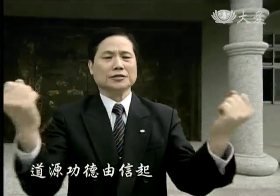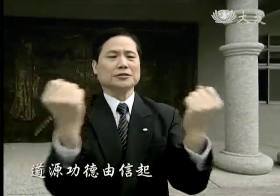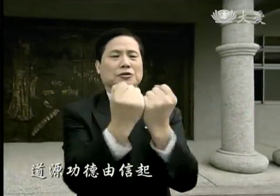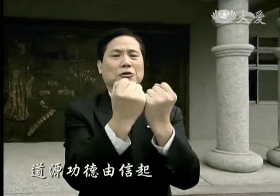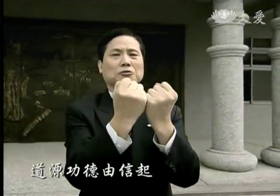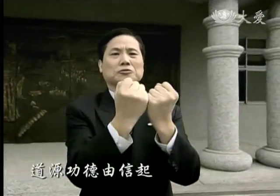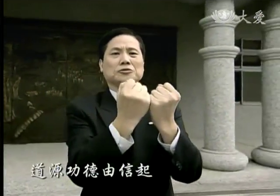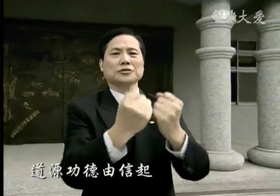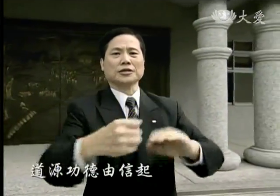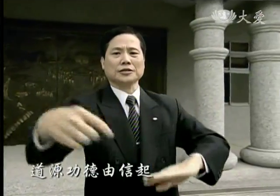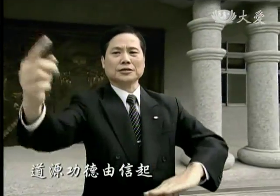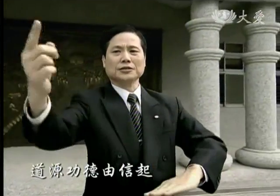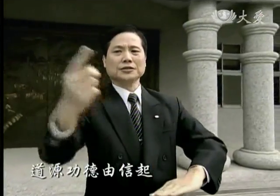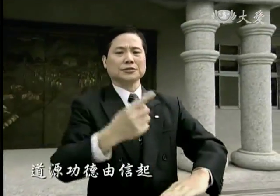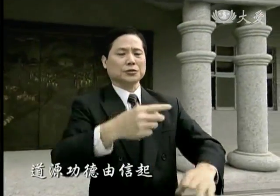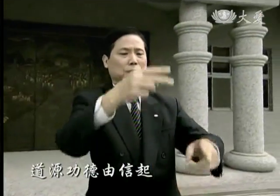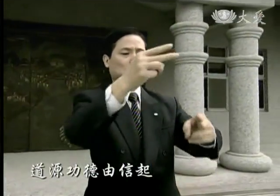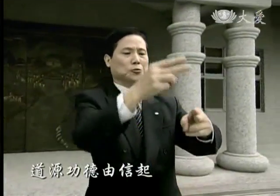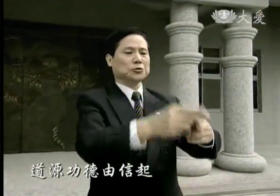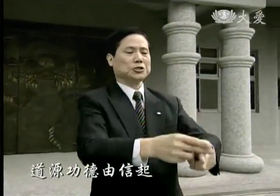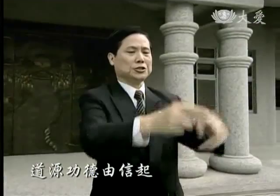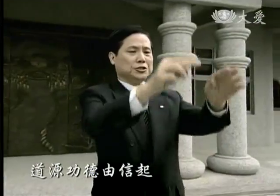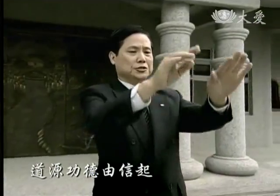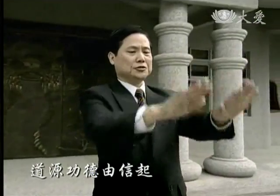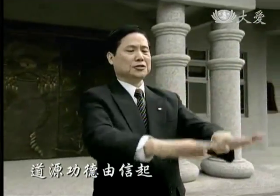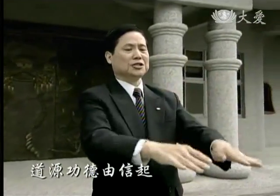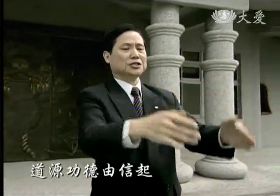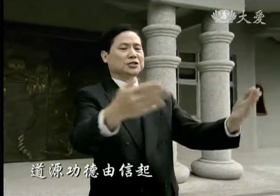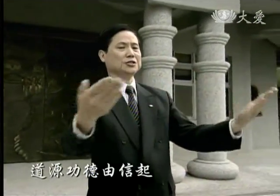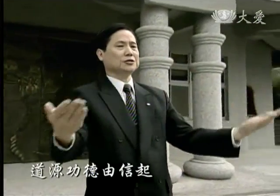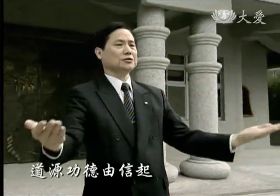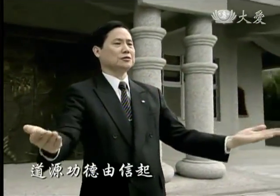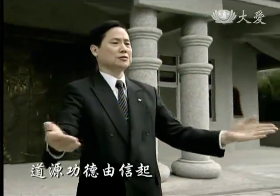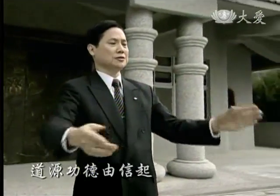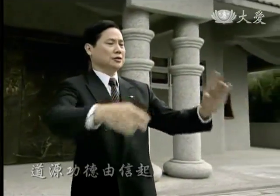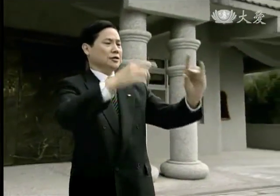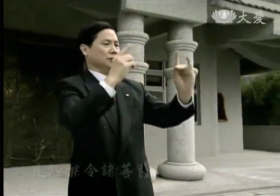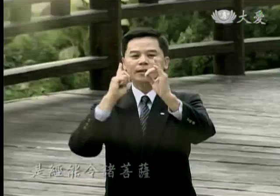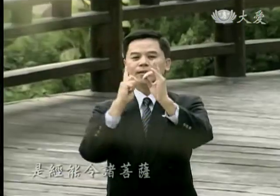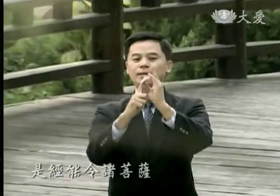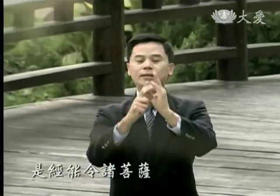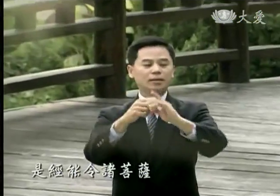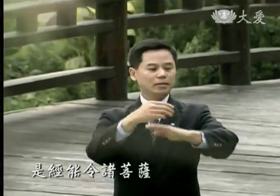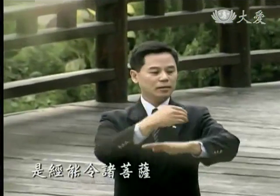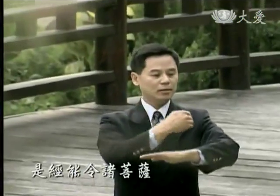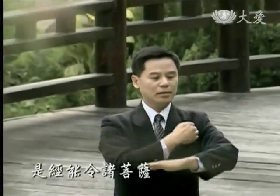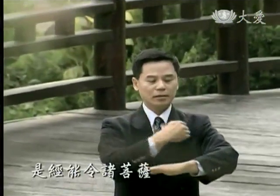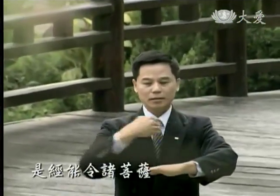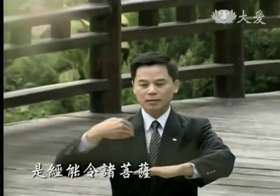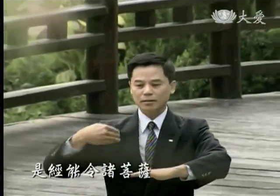源功德由信起，十尽